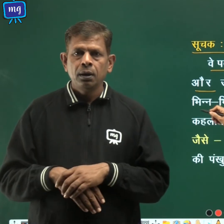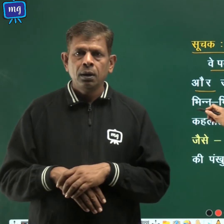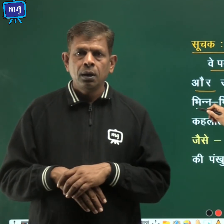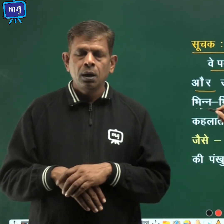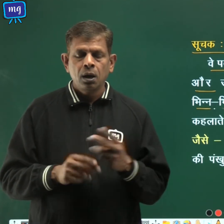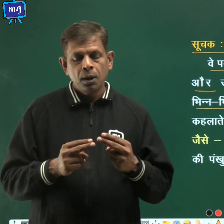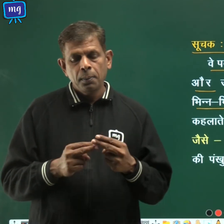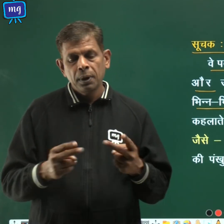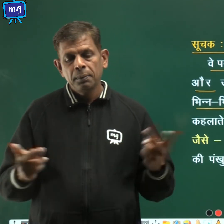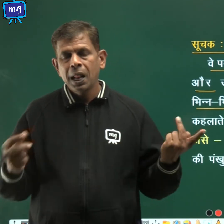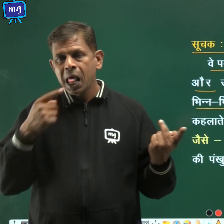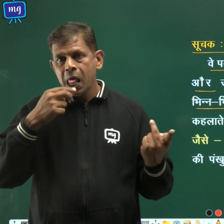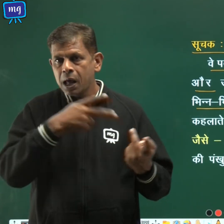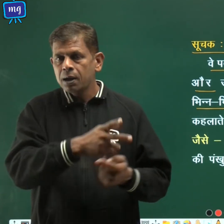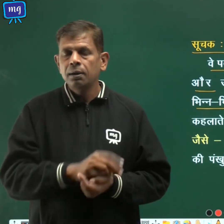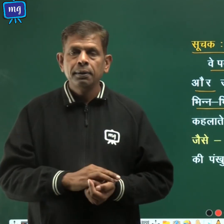भिन्न भिन्न रंग